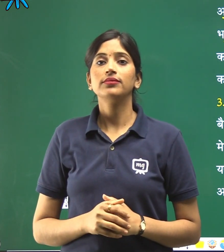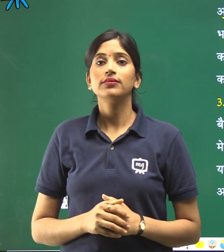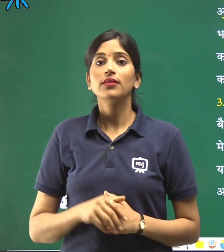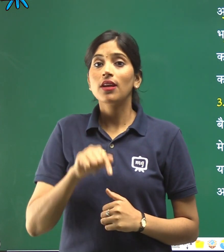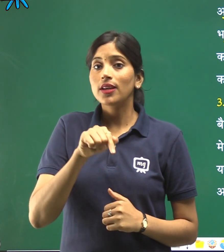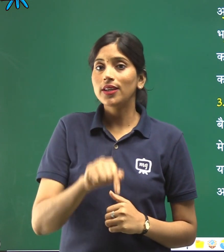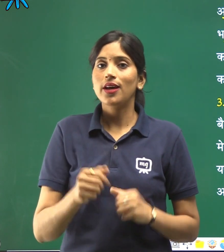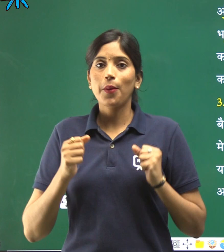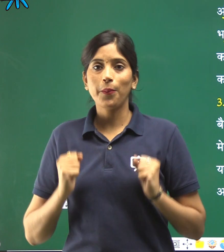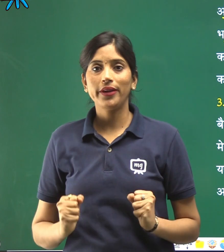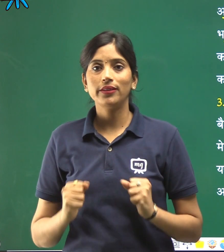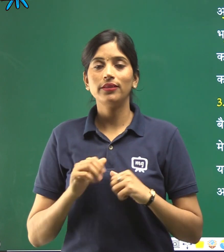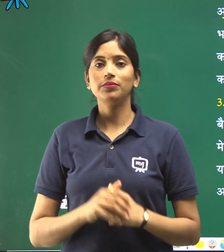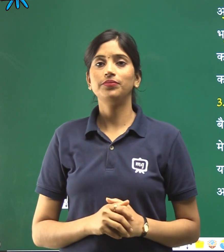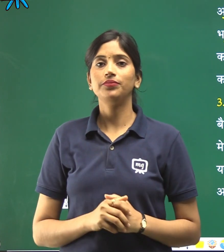यहाँ बैठकर